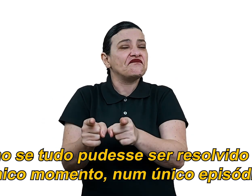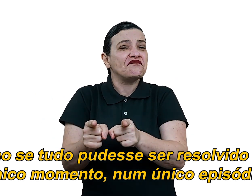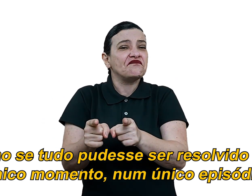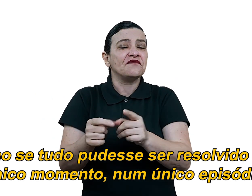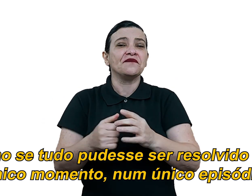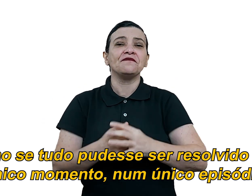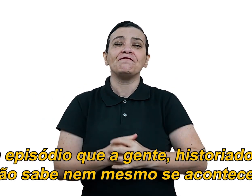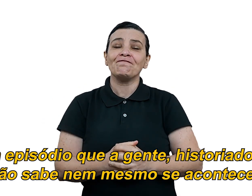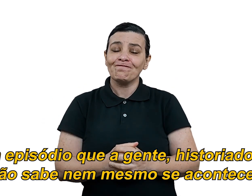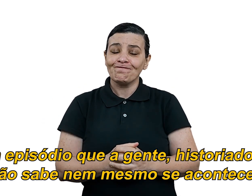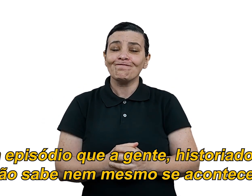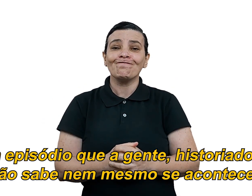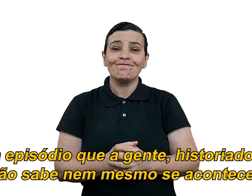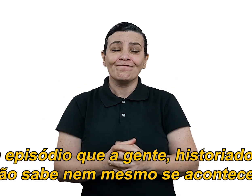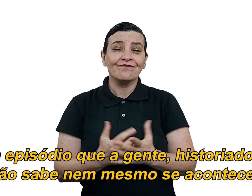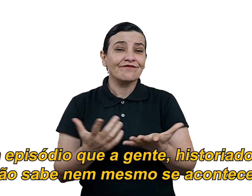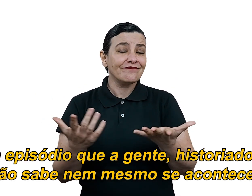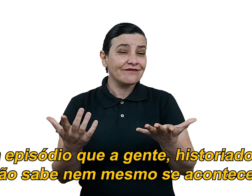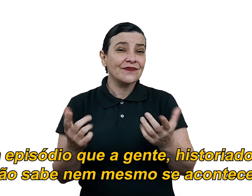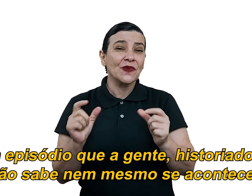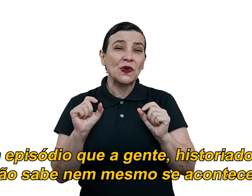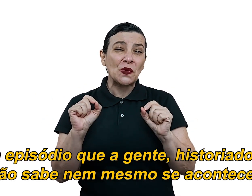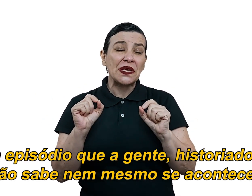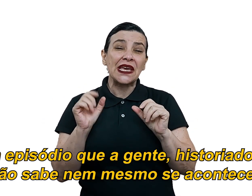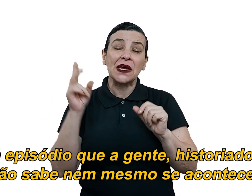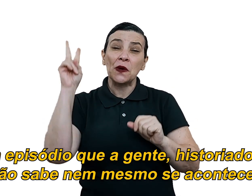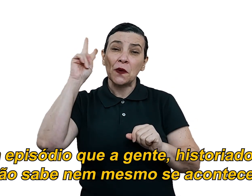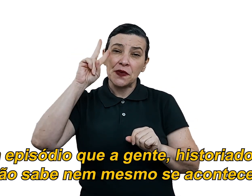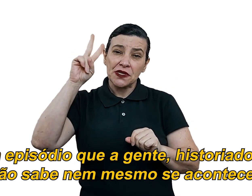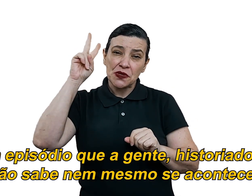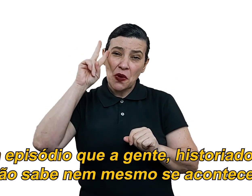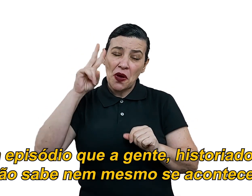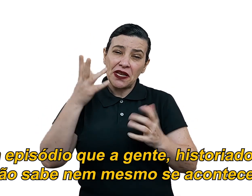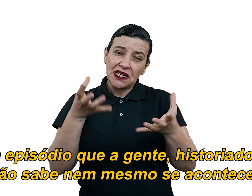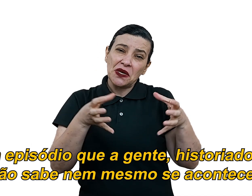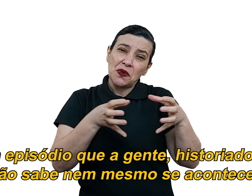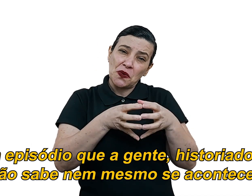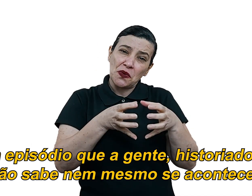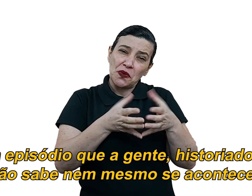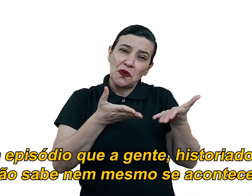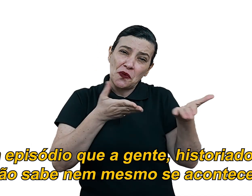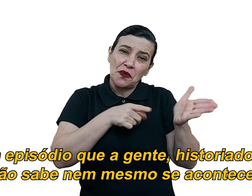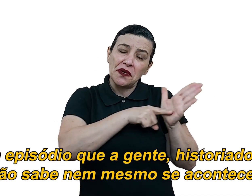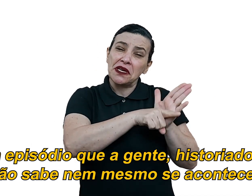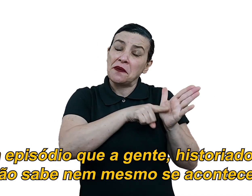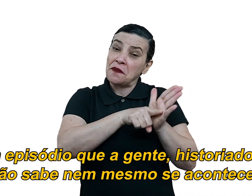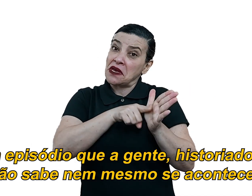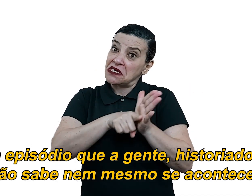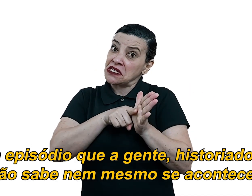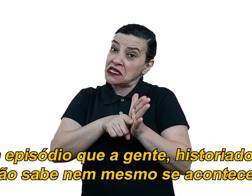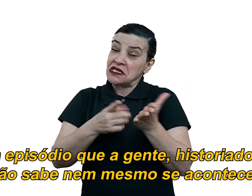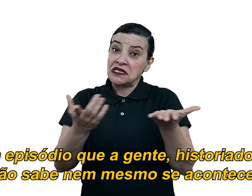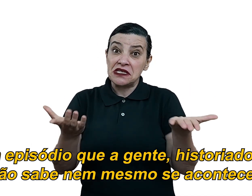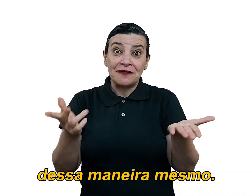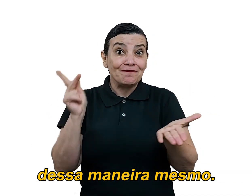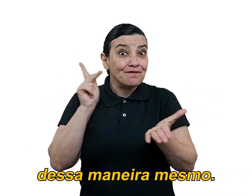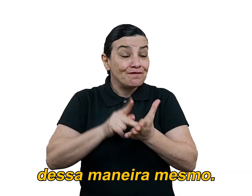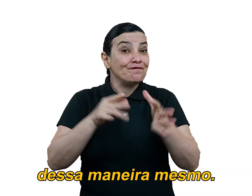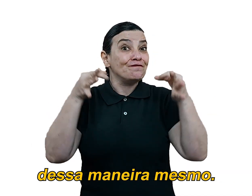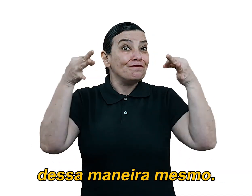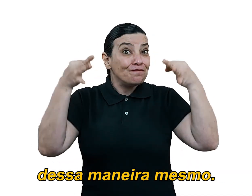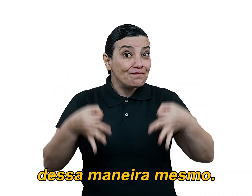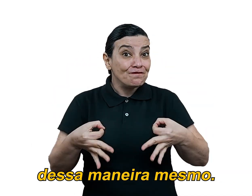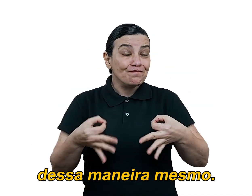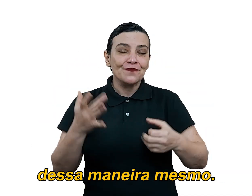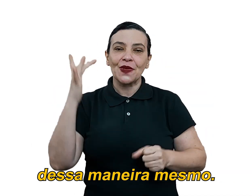num único episódio, né? Um episódio que a gente, historiadores, não sabemos nem mesmo se aconteceu dessa